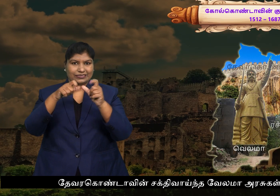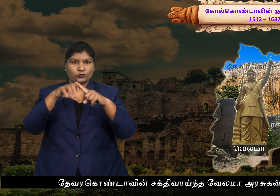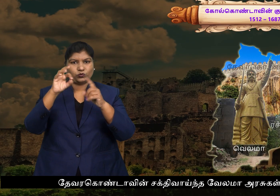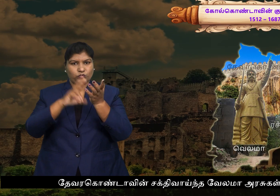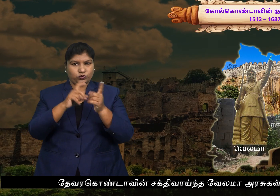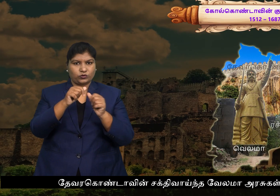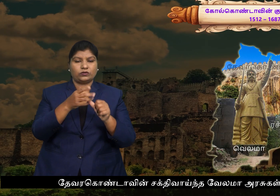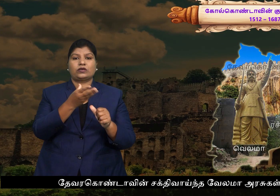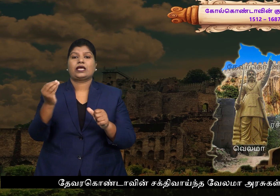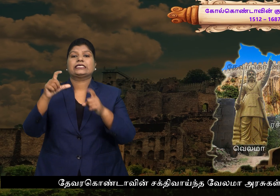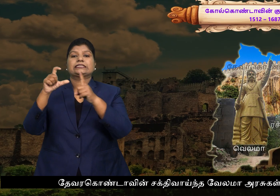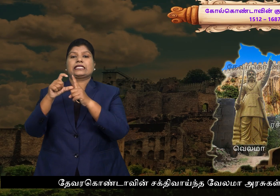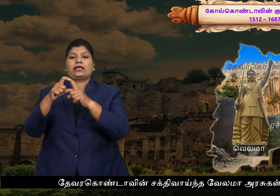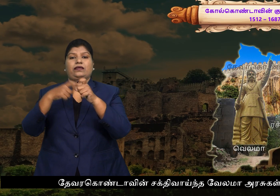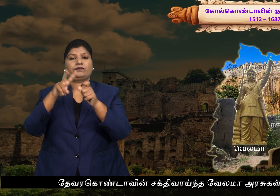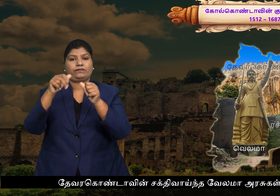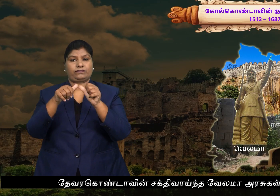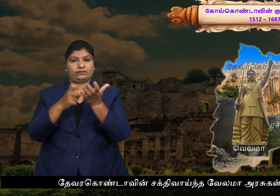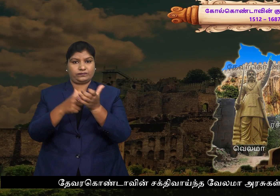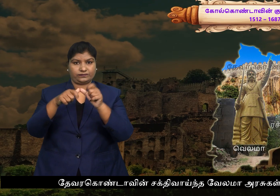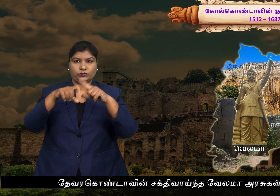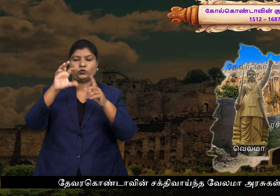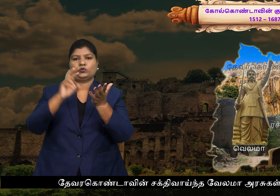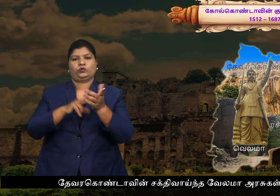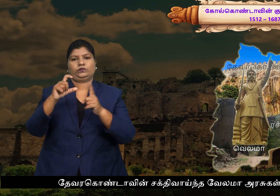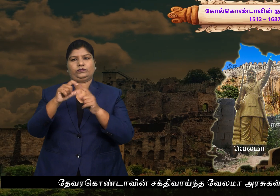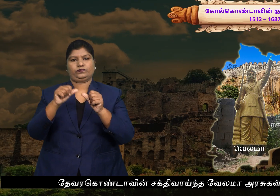தேவரகொண்டாவின் சக்தி வாய்ந்த வேலம்மா அரசுகள் அடங்கும்.